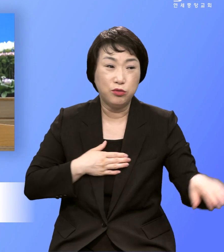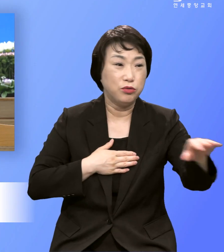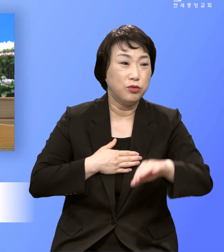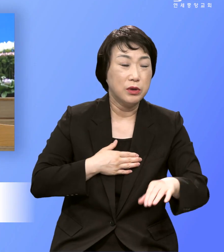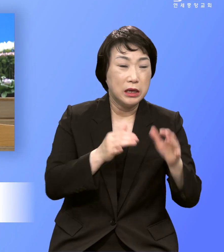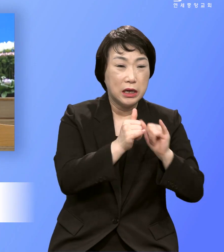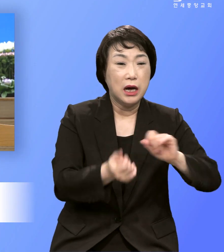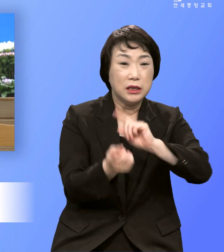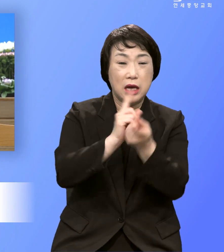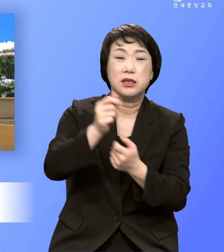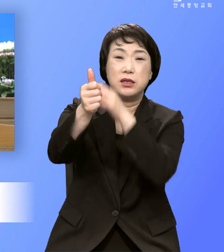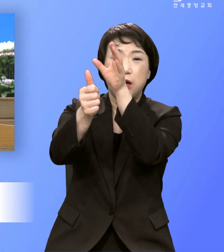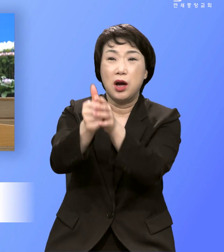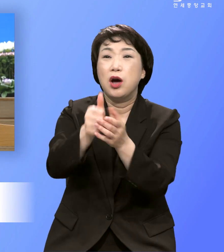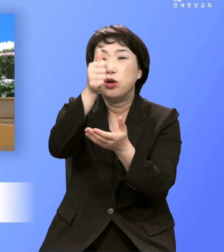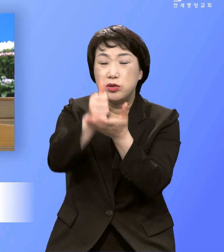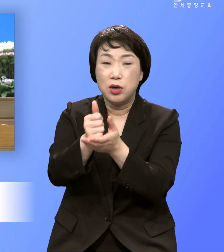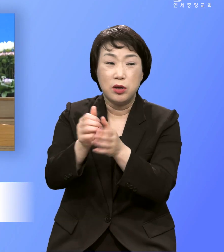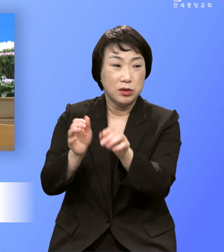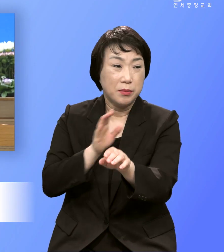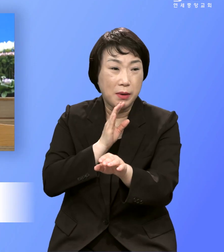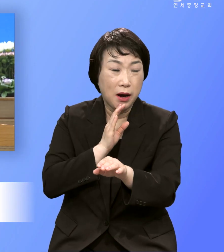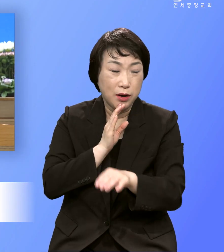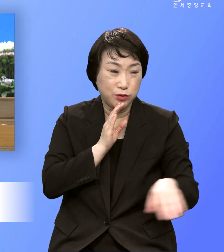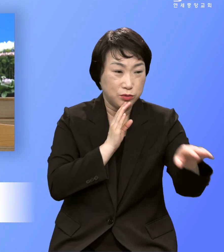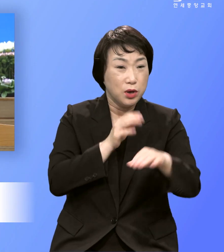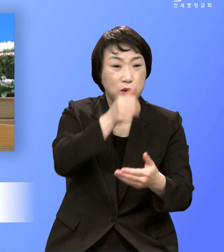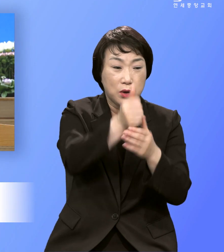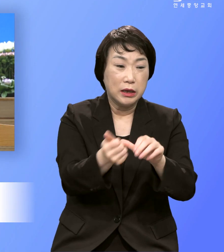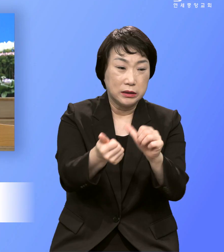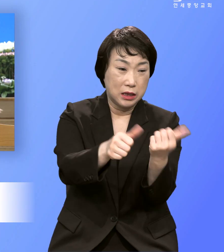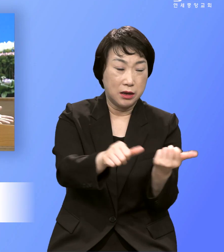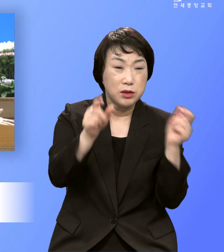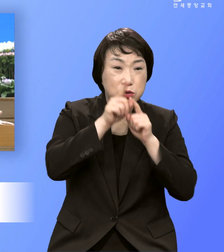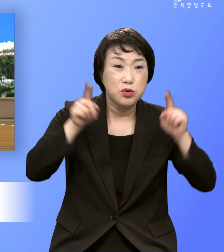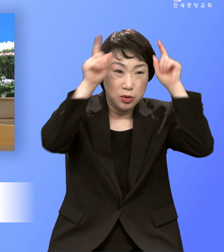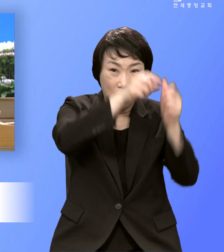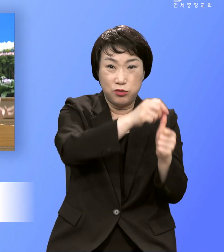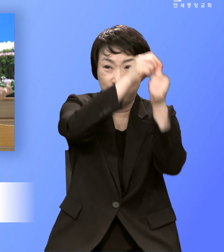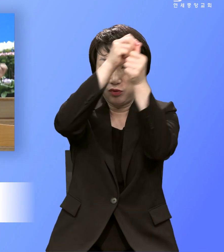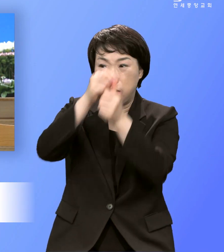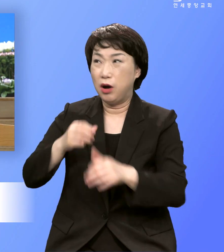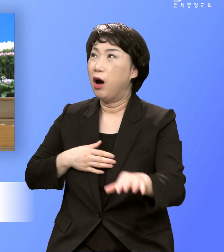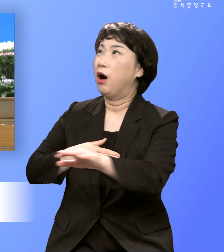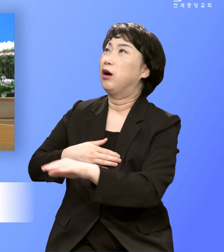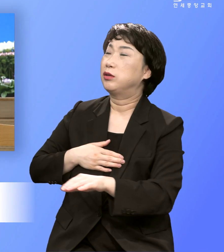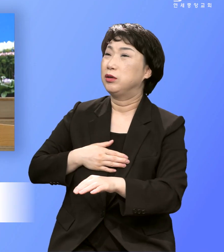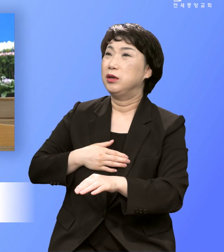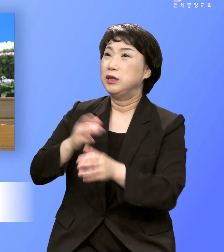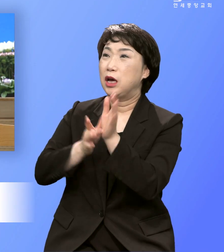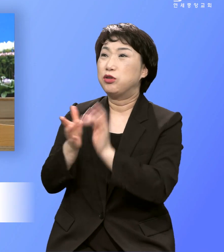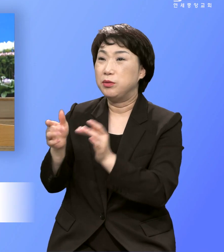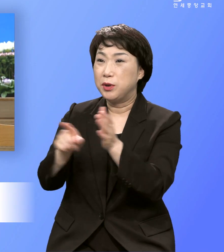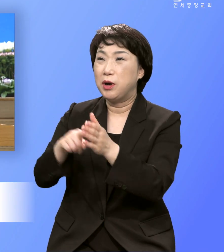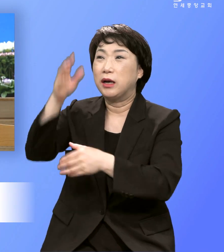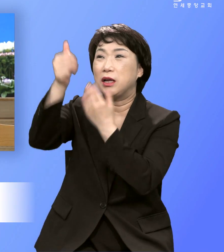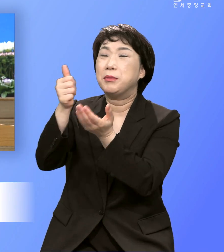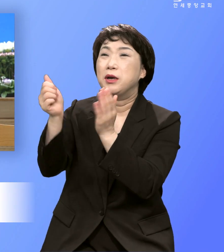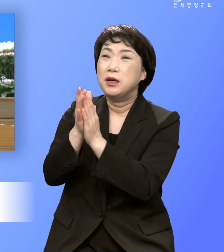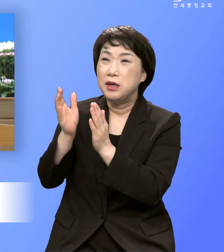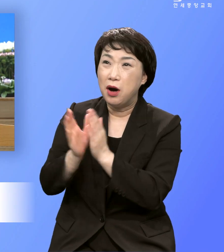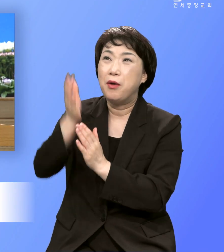대신해서 죽으시고 우리를 죄와 사망과 지옥에서 구원하셔서 우리 모두가 그를 믿고 하나님을 영화롭게 할 수 있는